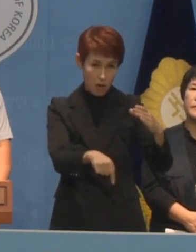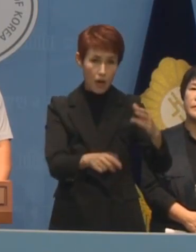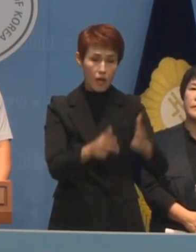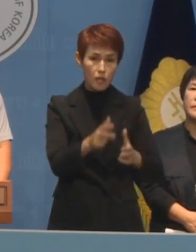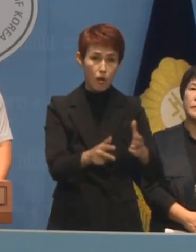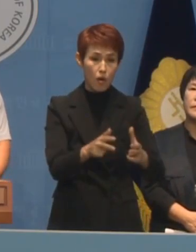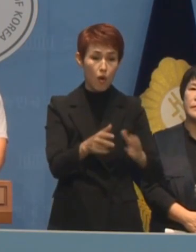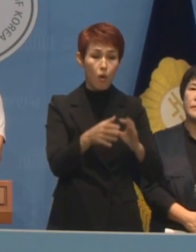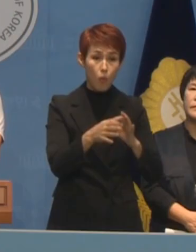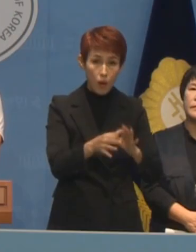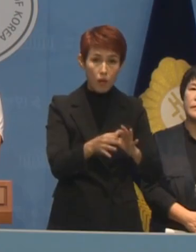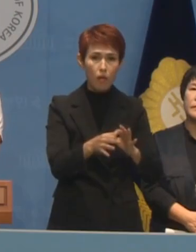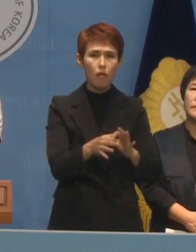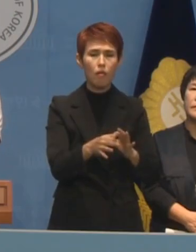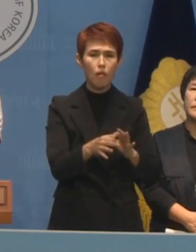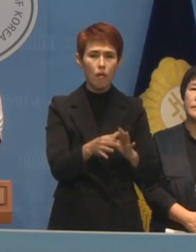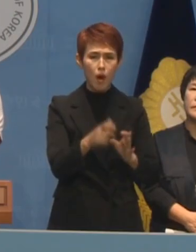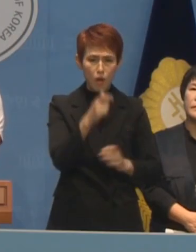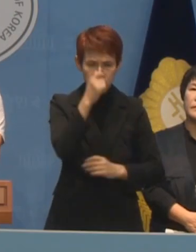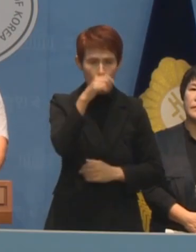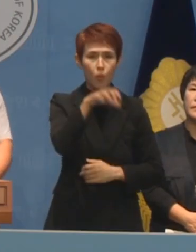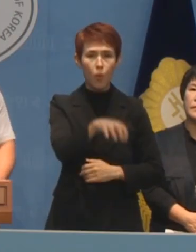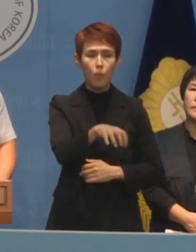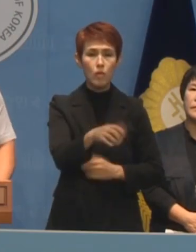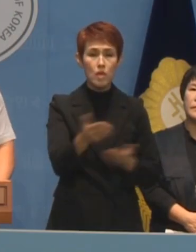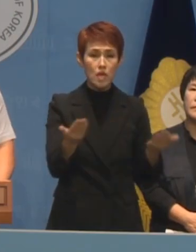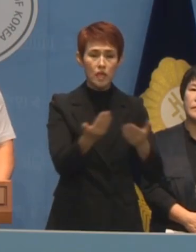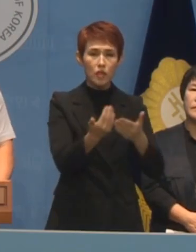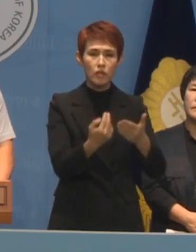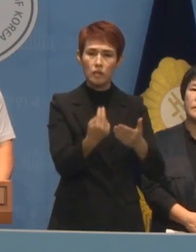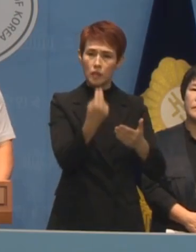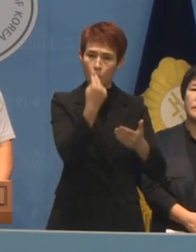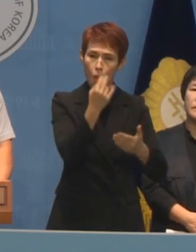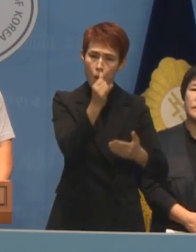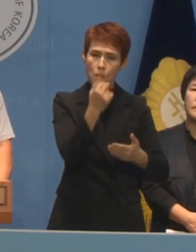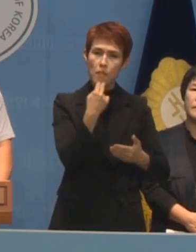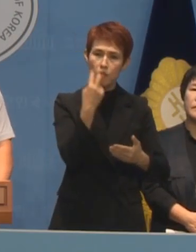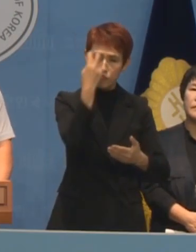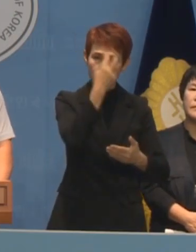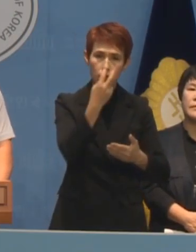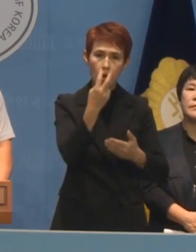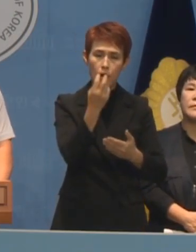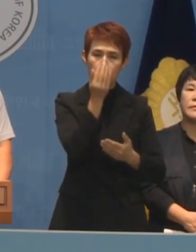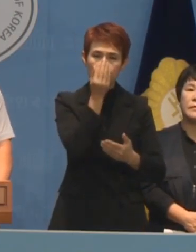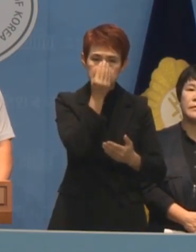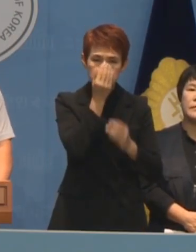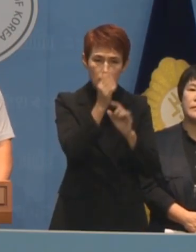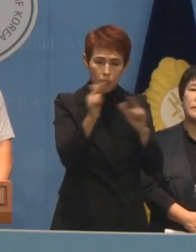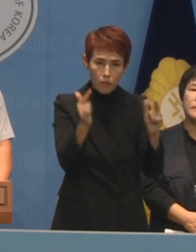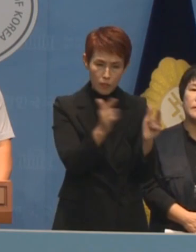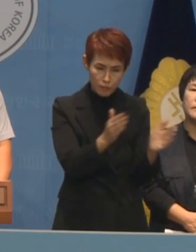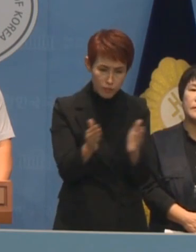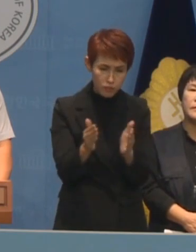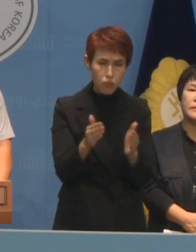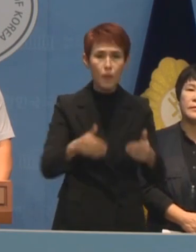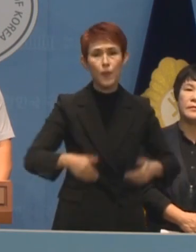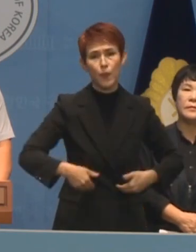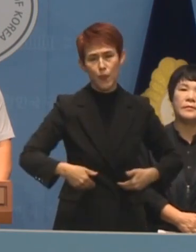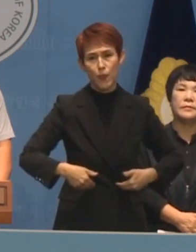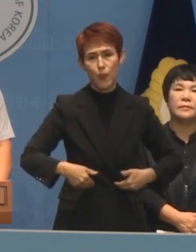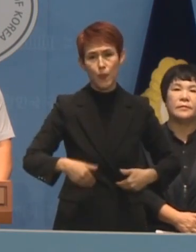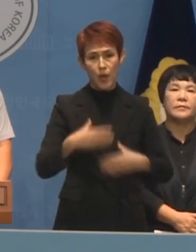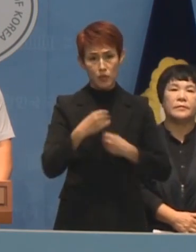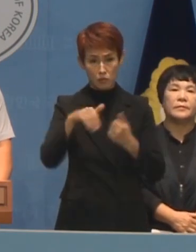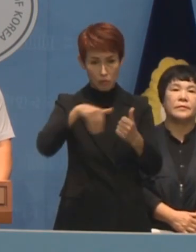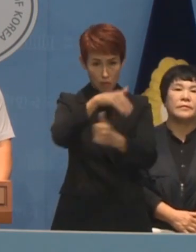밀폐 작업입니다. 작업 전 산소농도 측정 및 산소 마스크와 같은 안전장구를 비치하는 등의 안전한 작업을